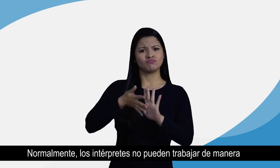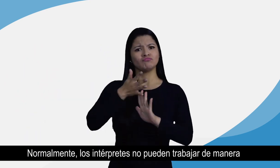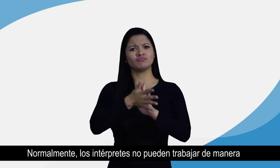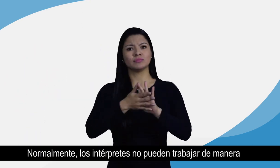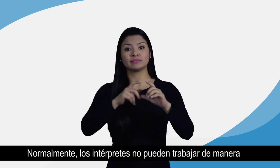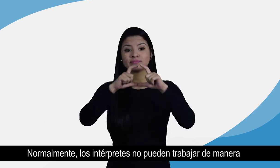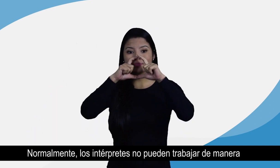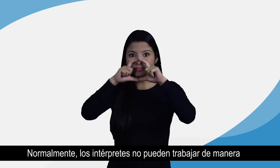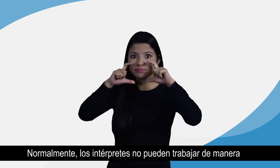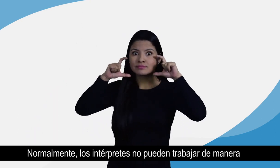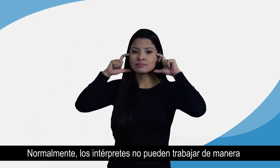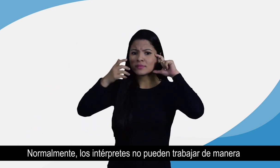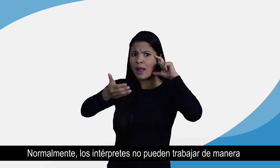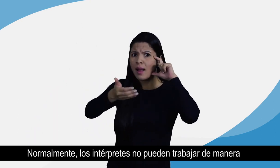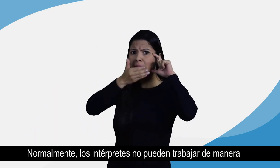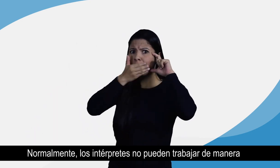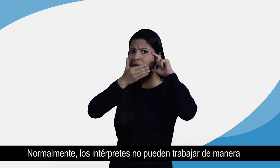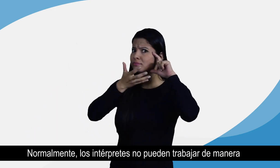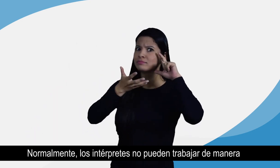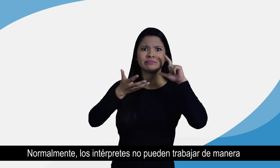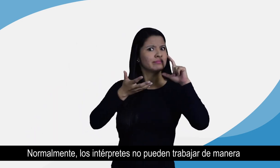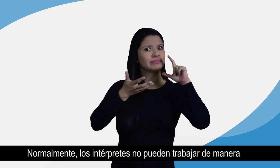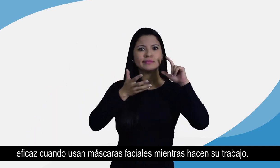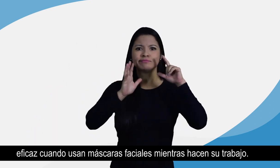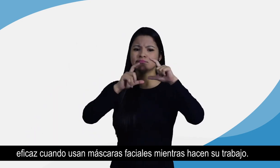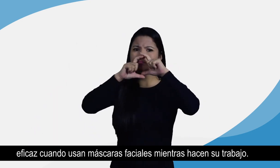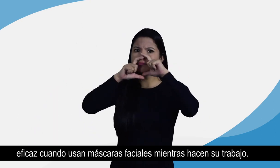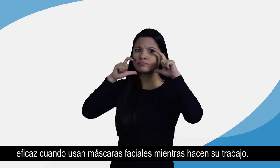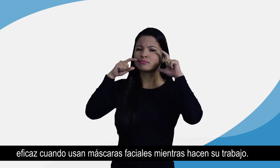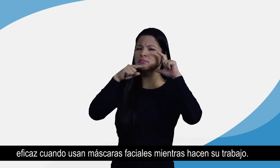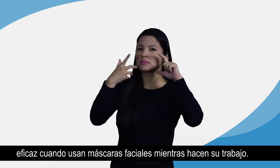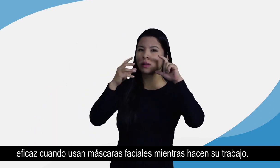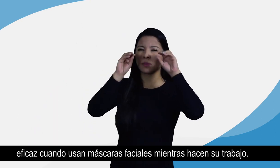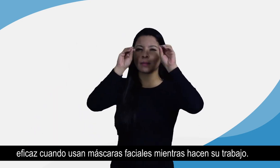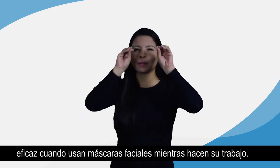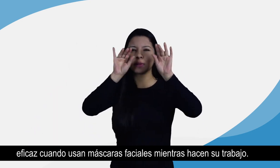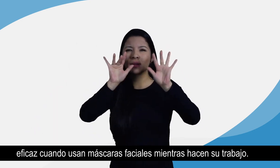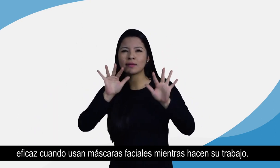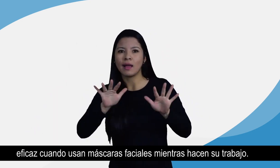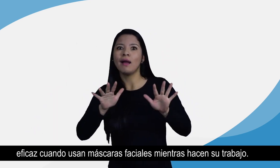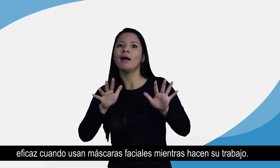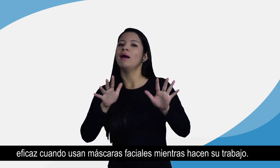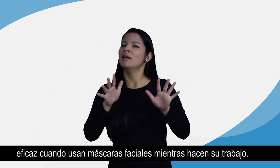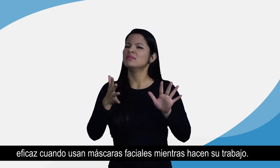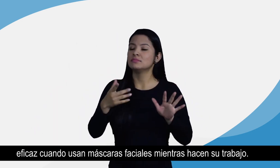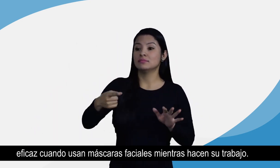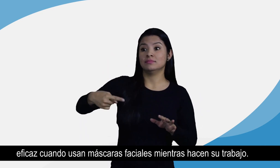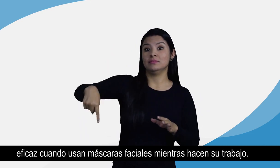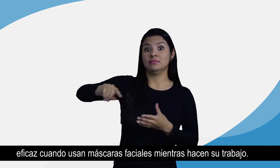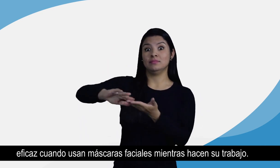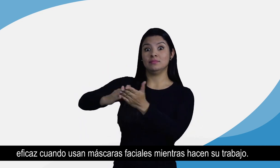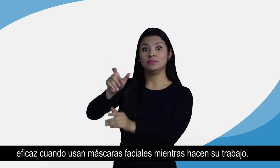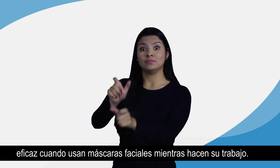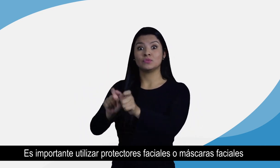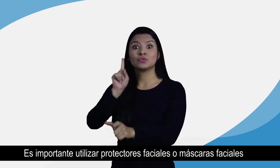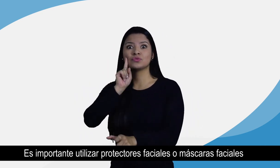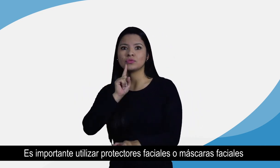Normalmente, los intérpretes no pueden trabajar de manera eficaz cuando usan máscaras faciales mientras hacen su trabajo. Es